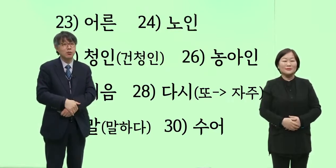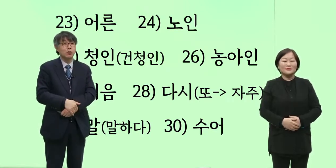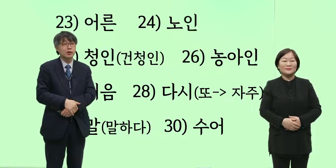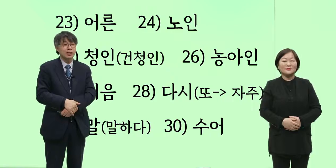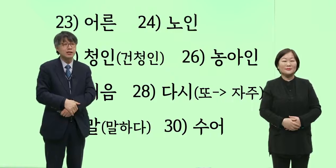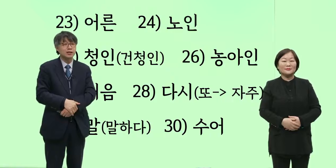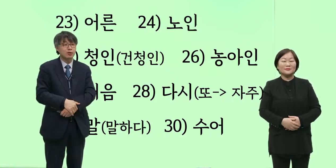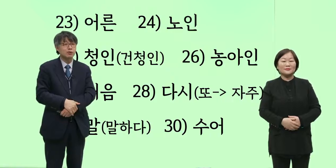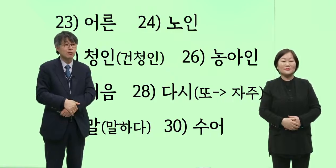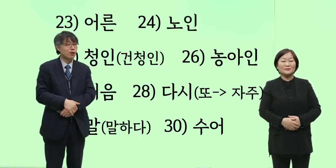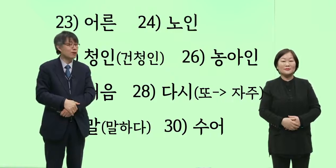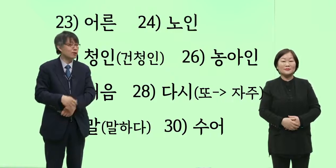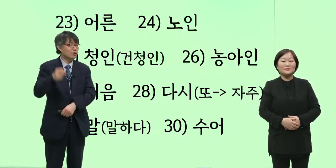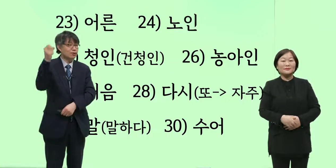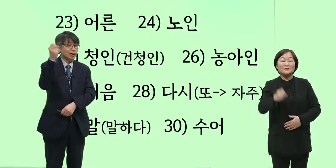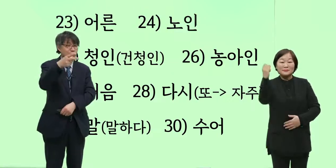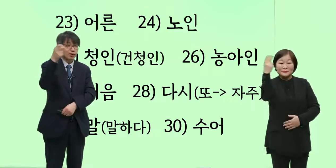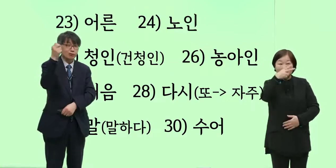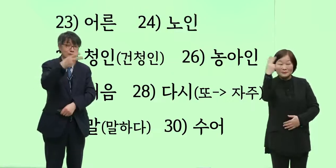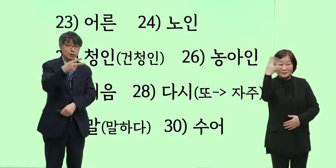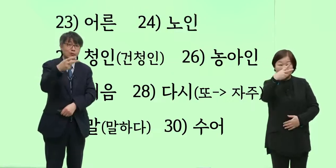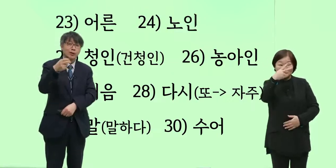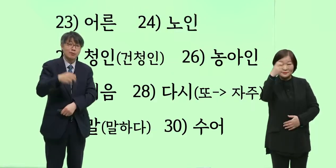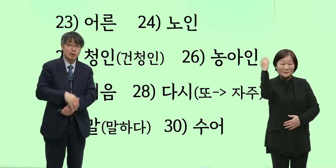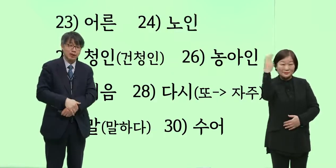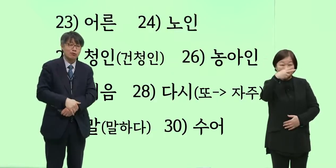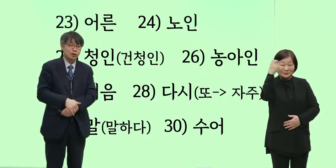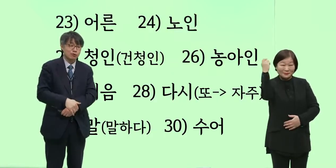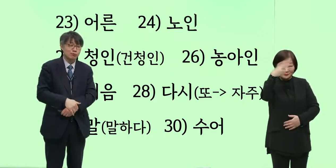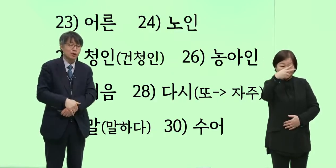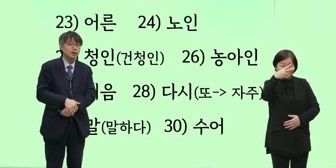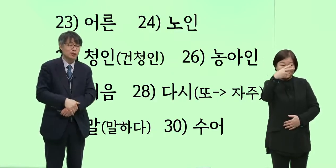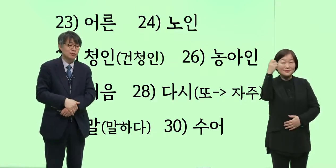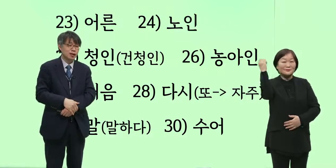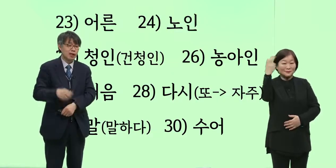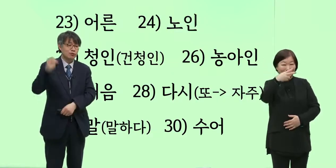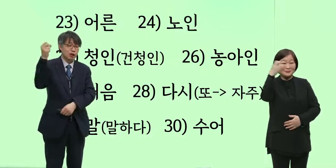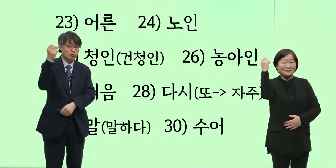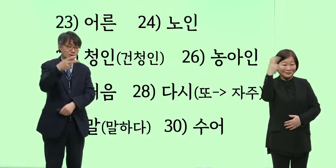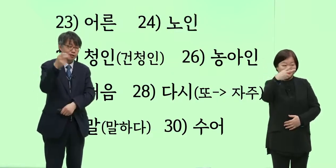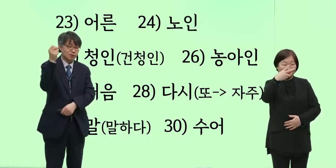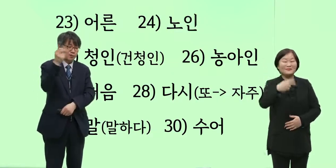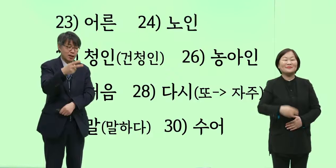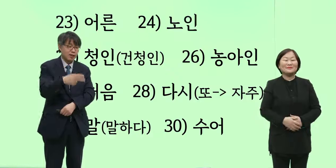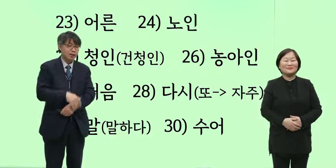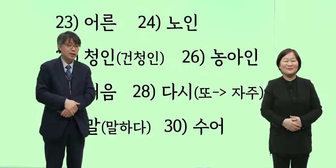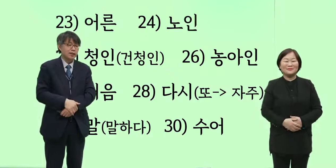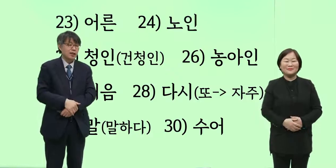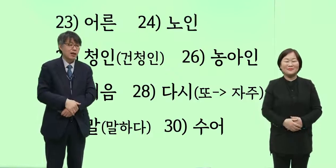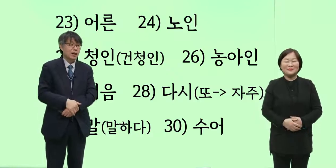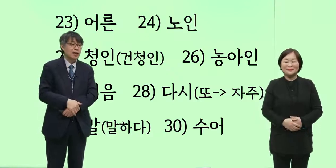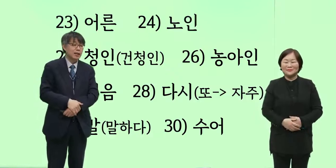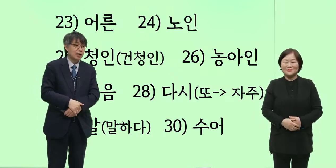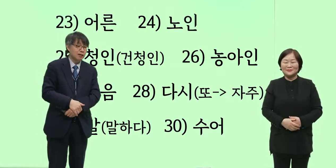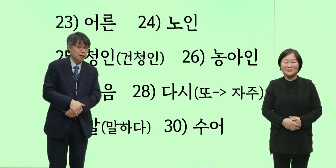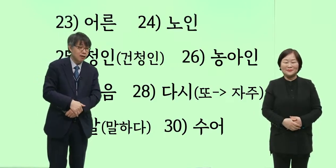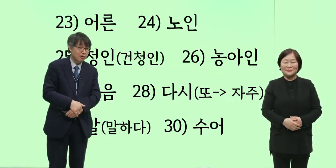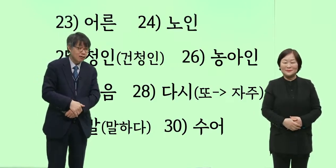또 다시 자꾸 하면 자꾸 두 번 하면 자꾸 뭐 이런 뜻입니다. 자주 이런 뜻입니다. 자, 말하다